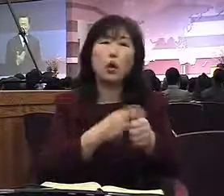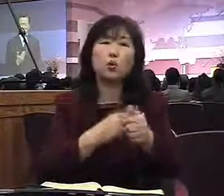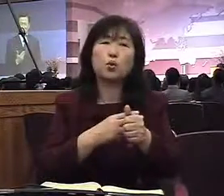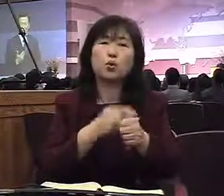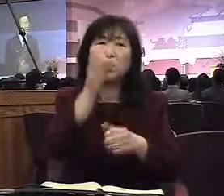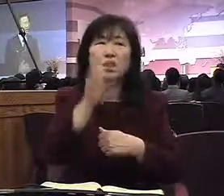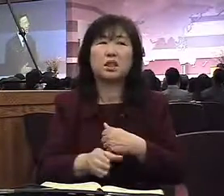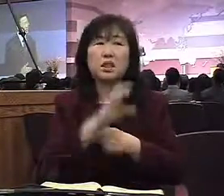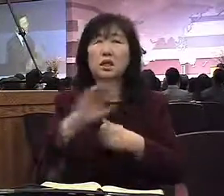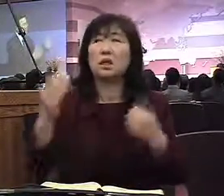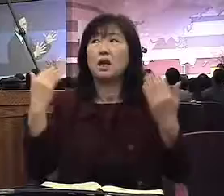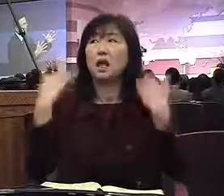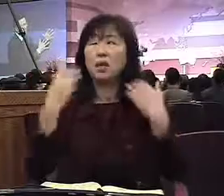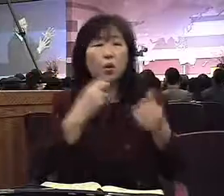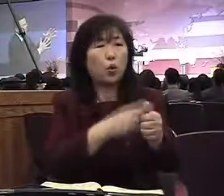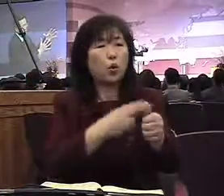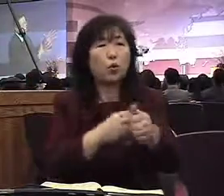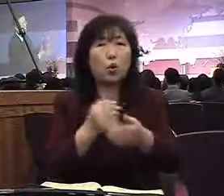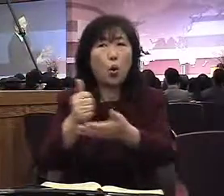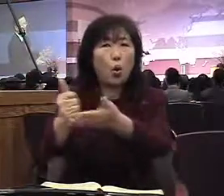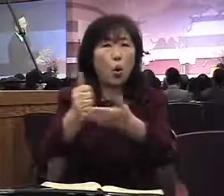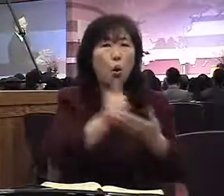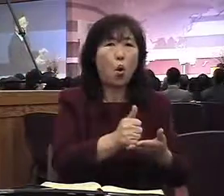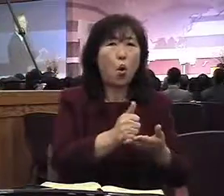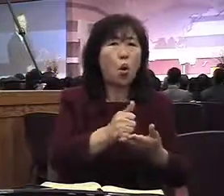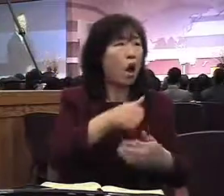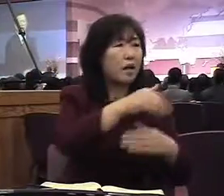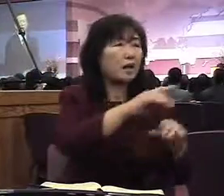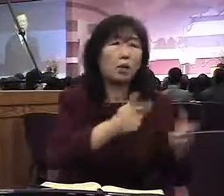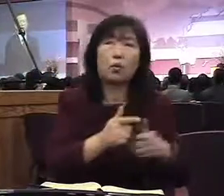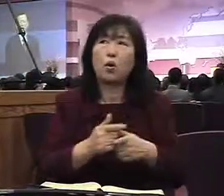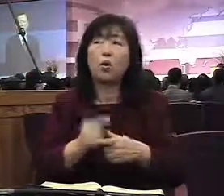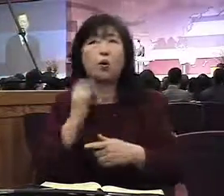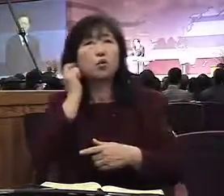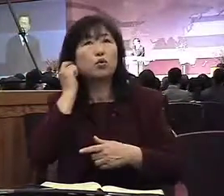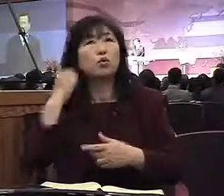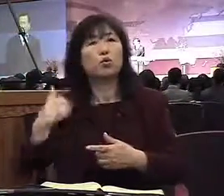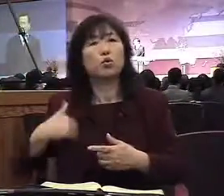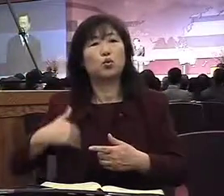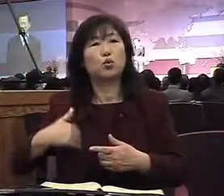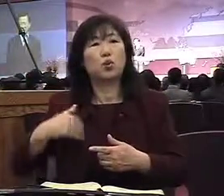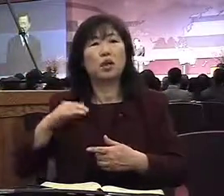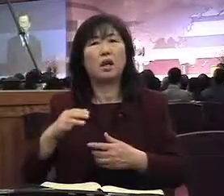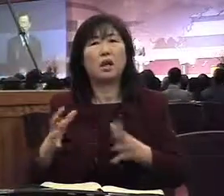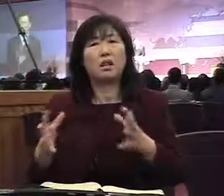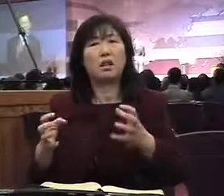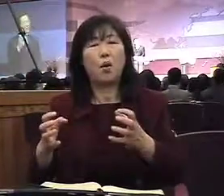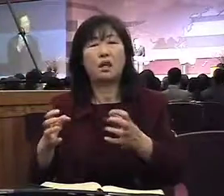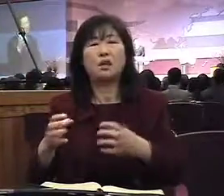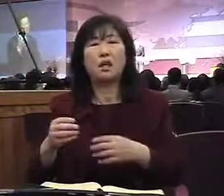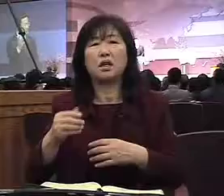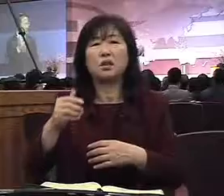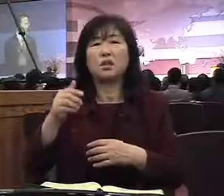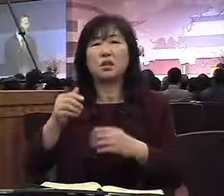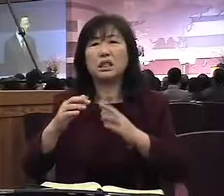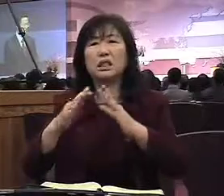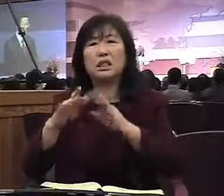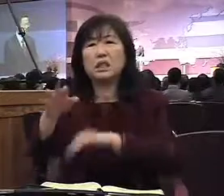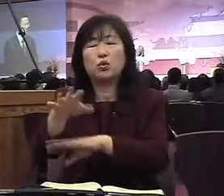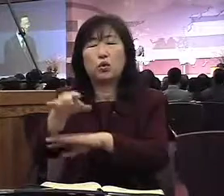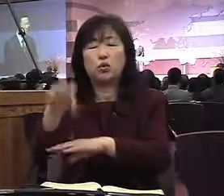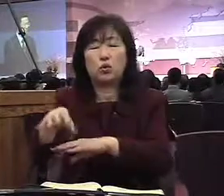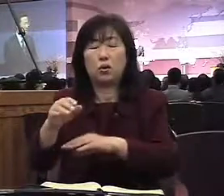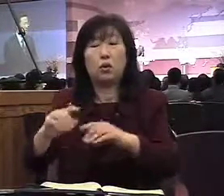거절하시고 가지 않으시고 중국의 저 변방 거기에 보면 나환자촌이 있대요. 거기에 들어가셔가지고 사역을